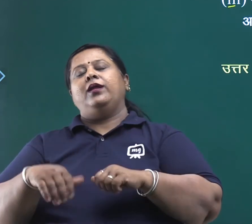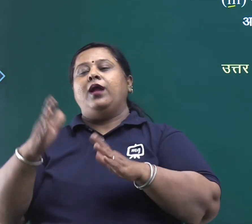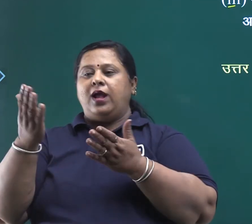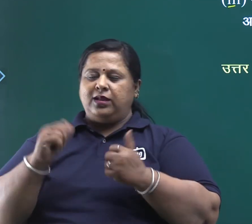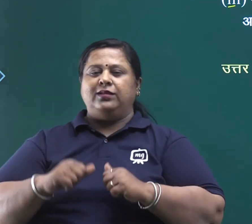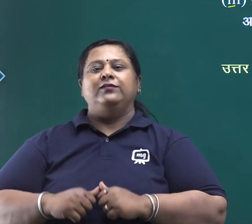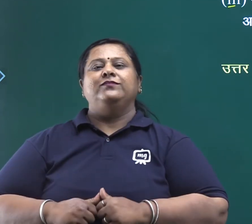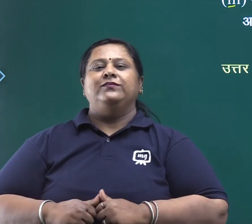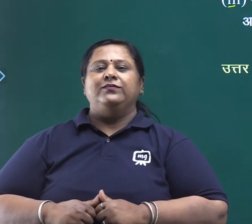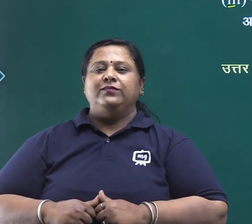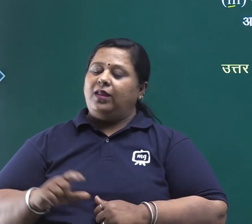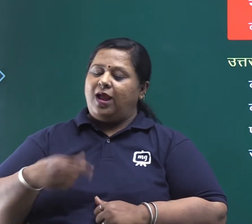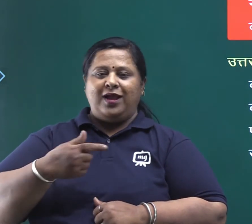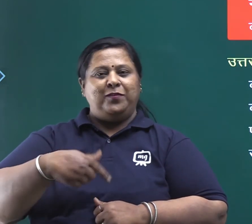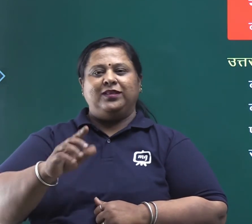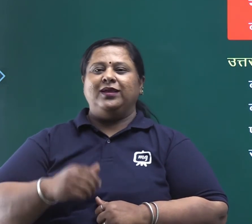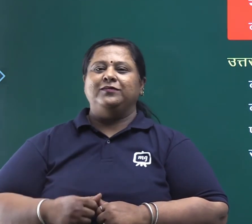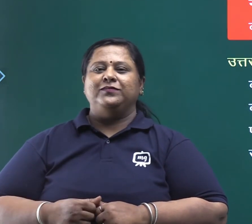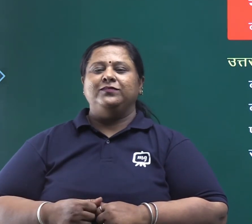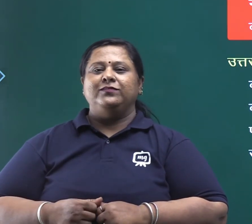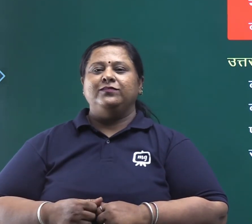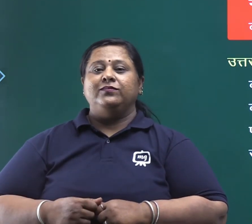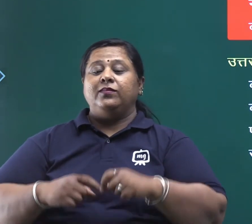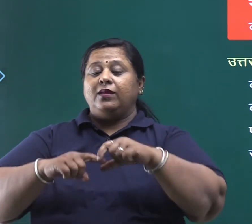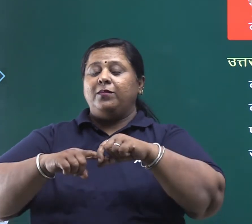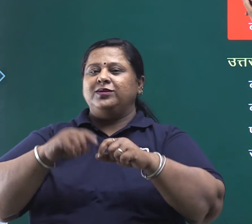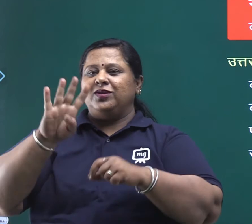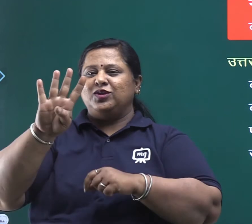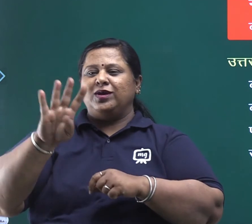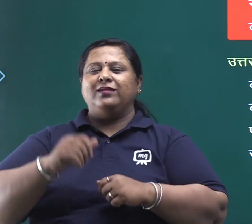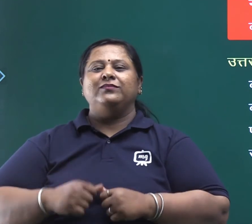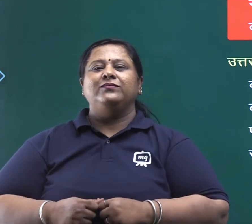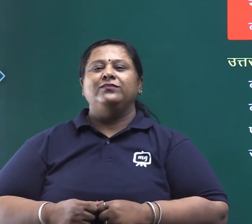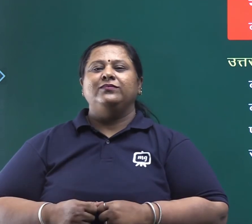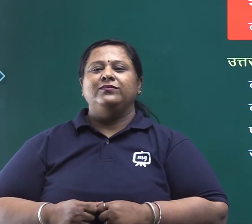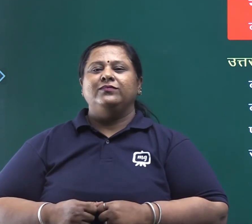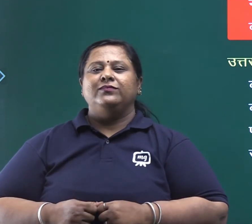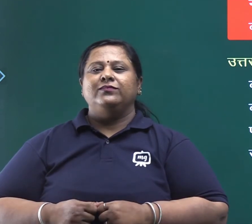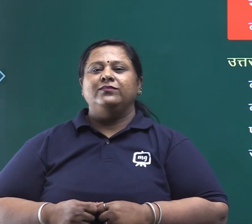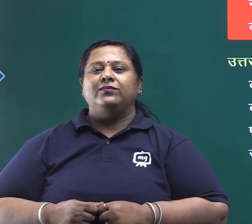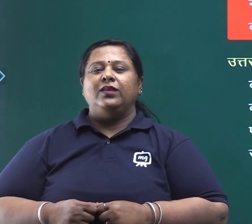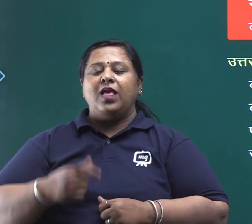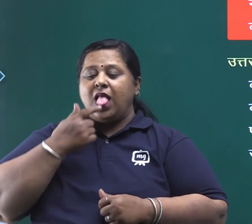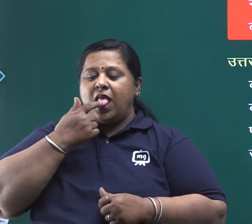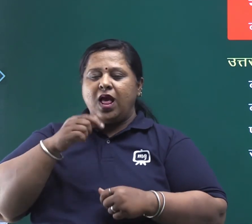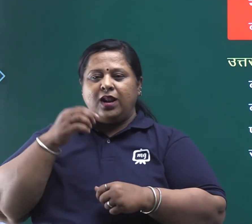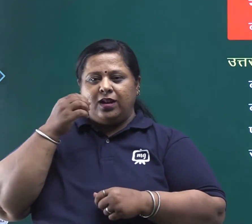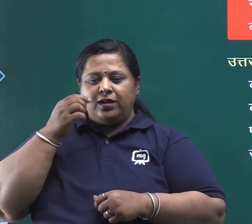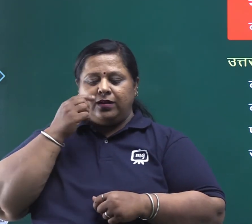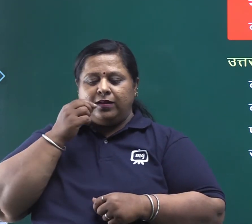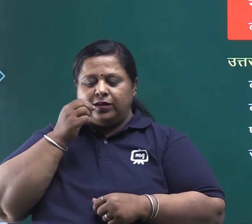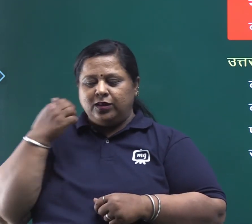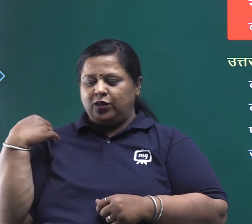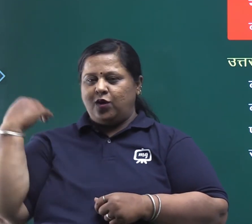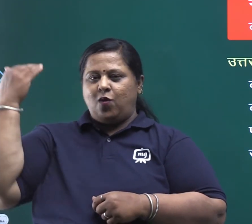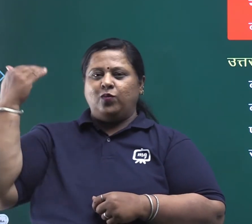था। आगे बढ़ते हैं। प्रश्न संख्या 4, लाल ताऊ